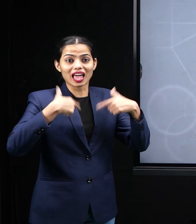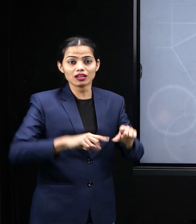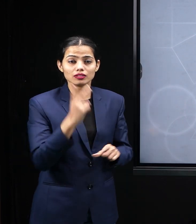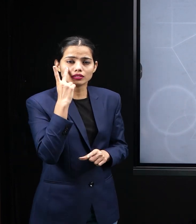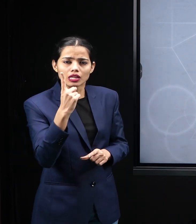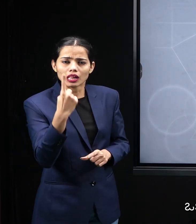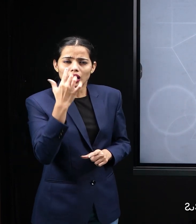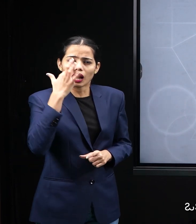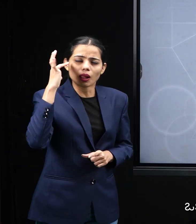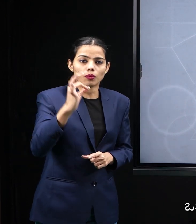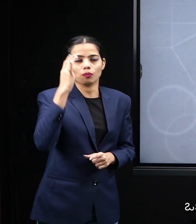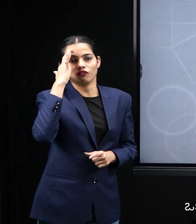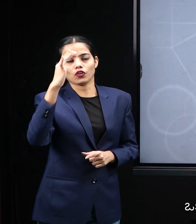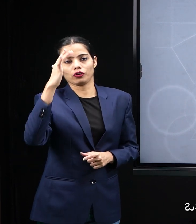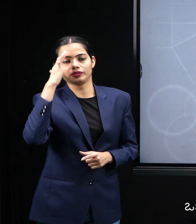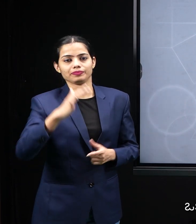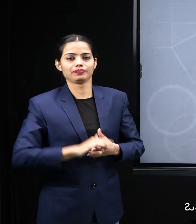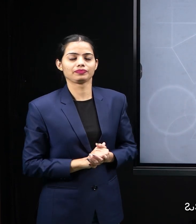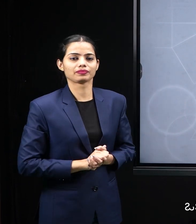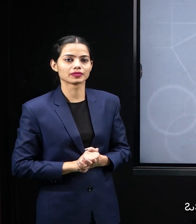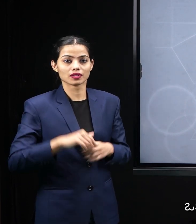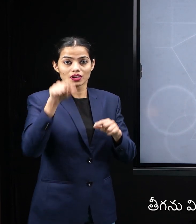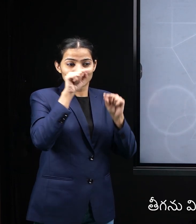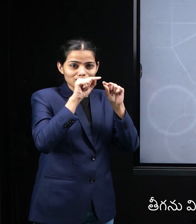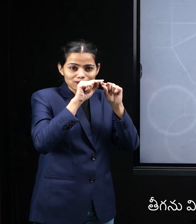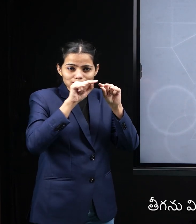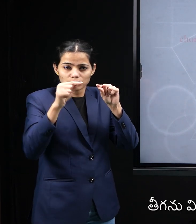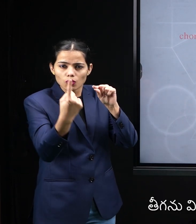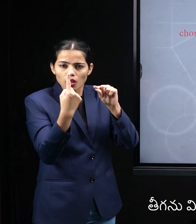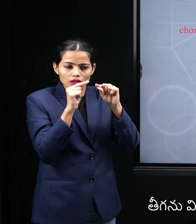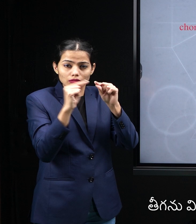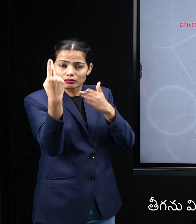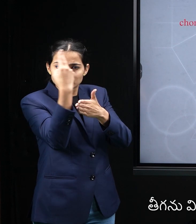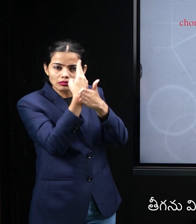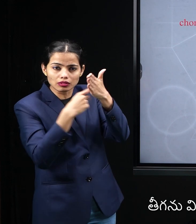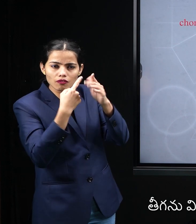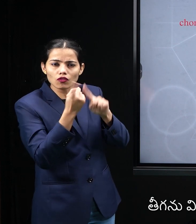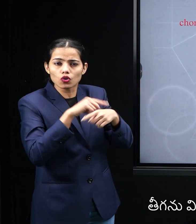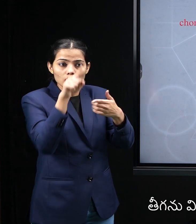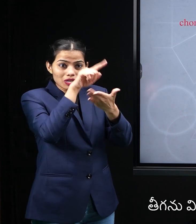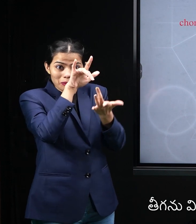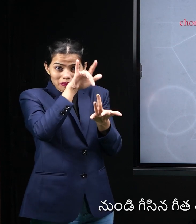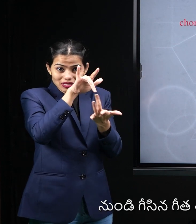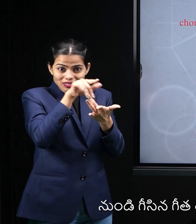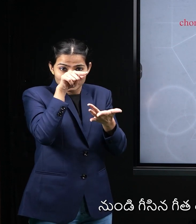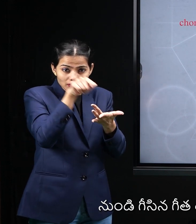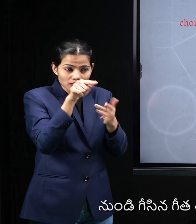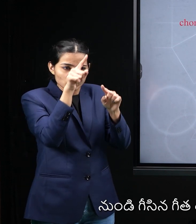చూద్దాం. ఒక ముఖ్యమైన సిద్ధాంతం. తీగను విభజించడానికి వృత్తం మధ్యలో నుండి గీసిన